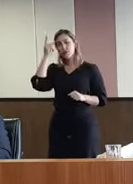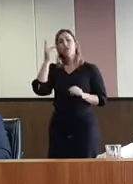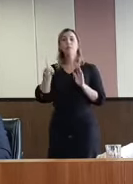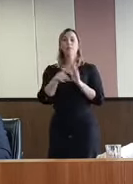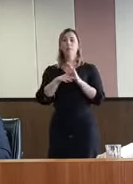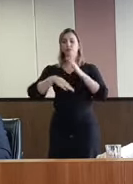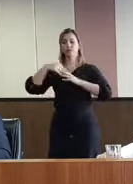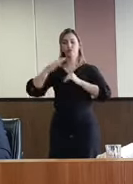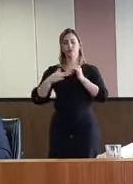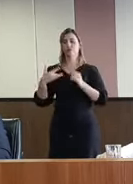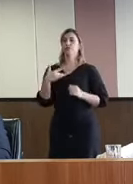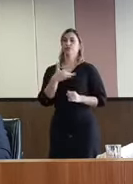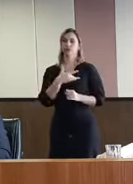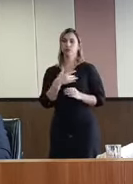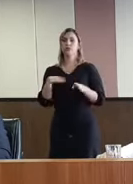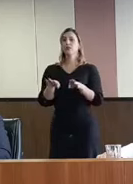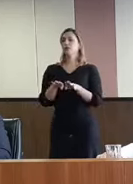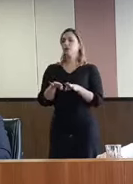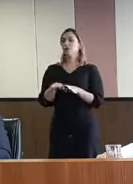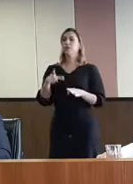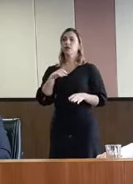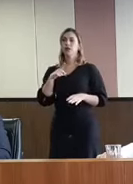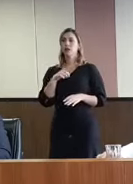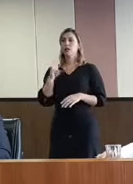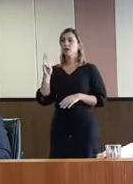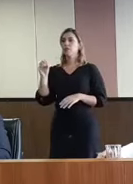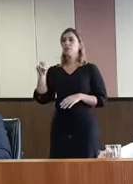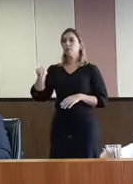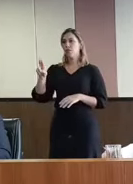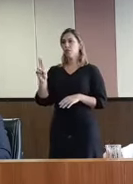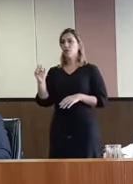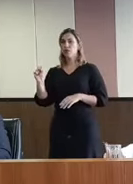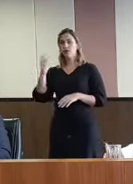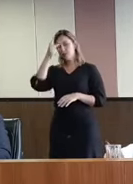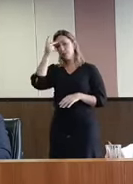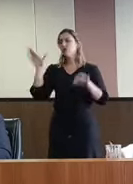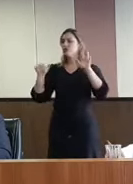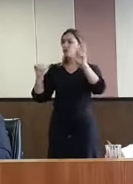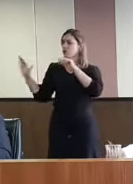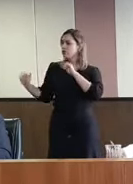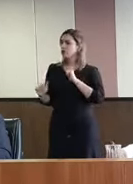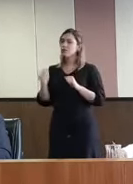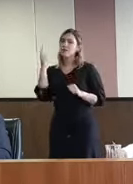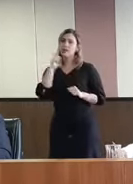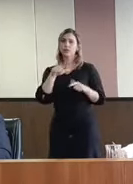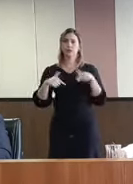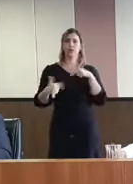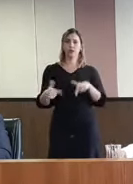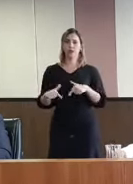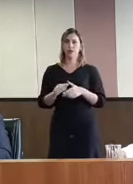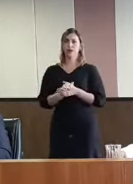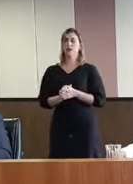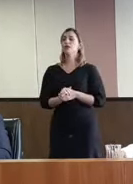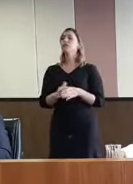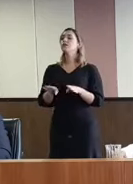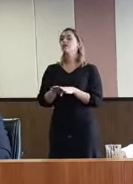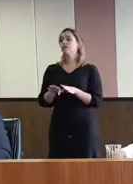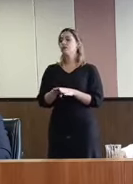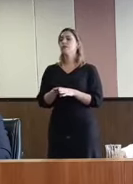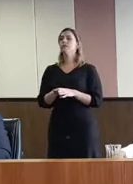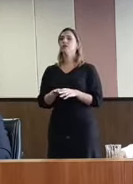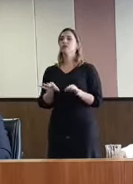saúde. Também vamos oferecer um pequeno bônus para ter um atrativo para que a gente tenha esses profissionais à disposição. E nós